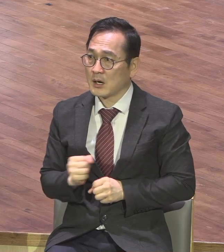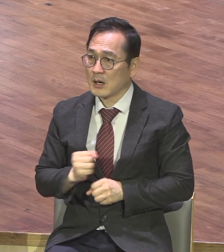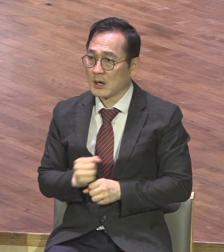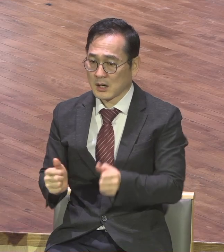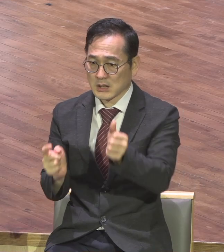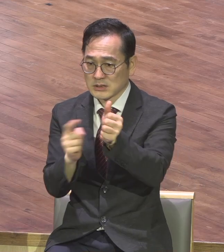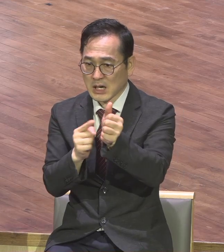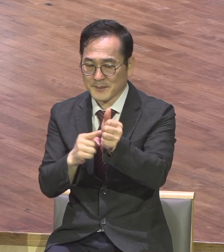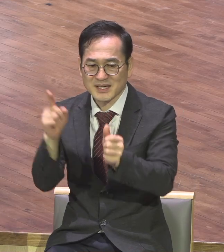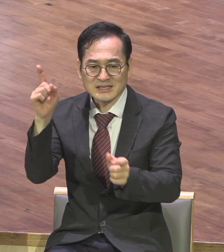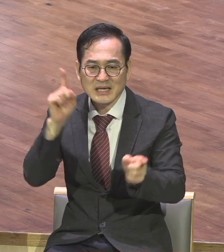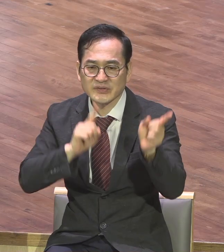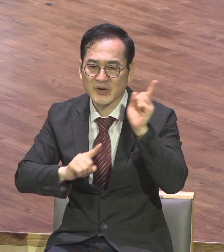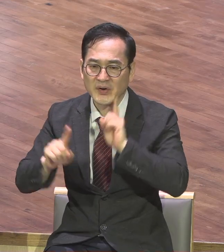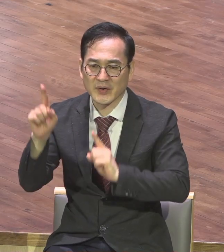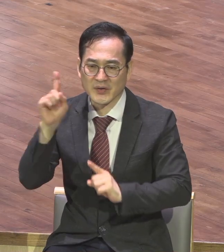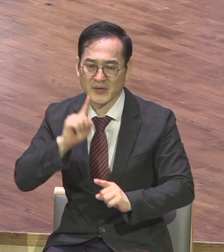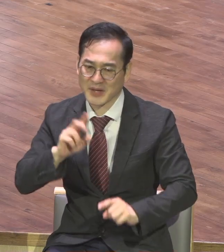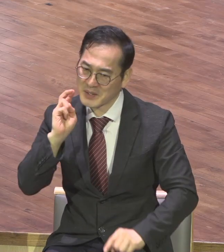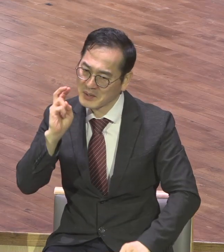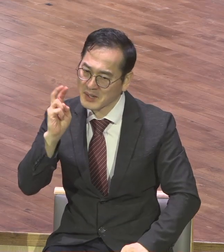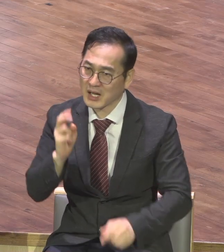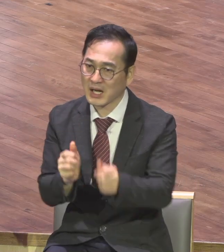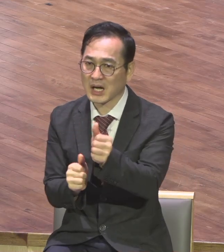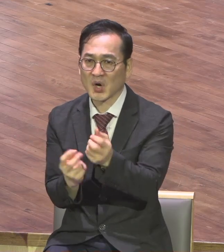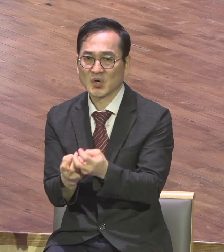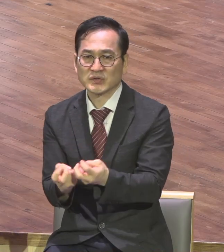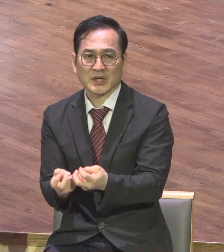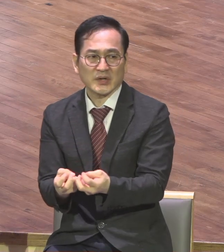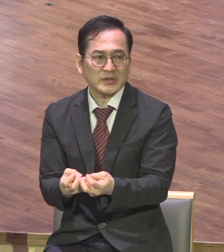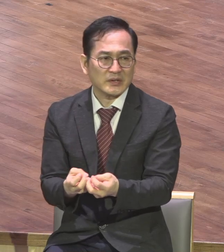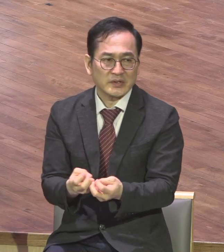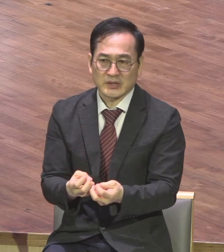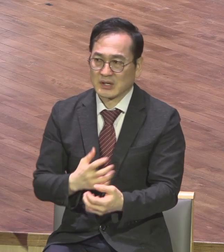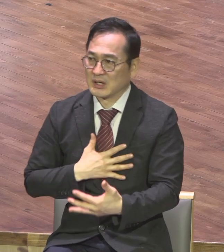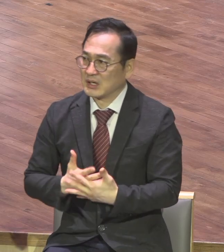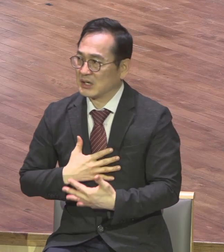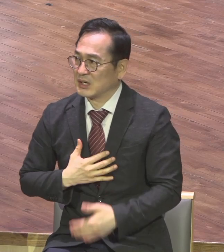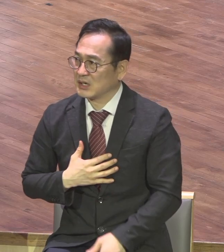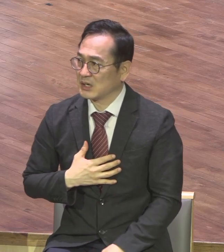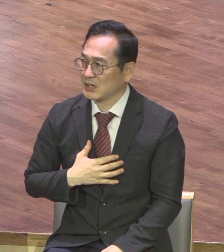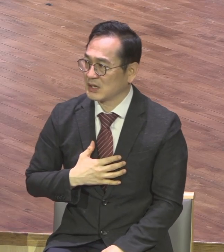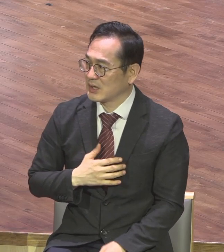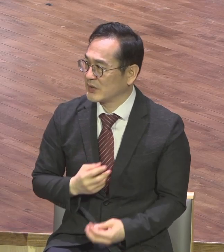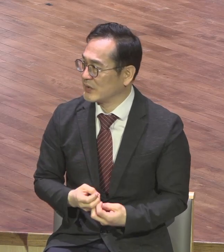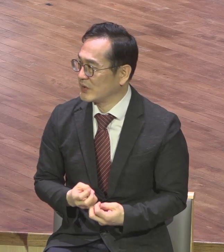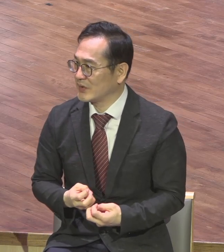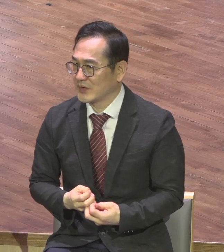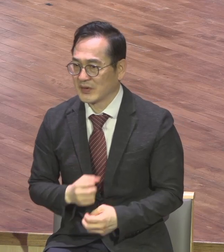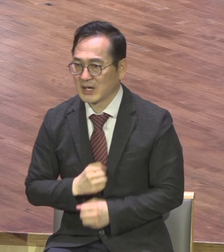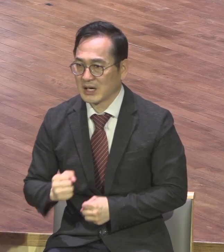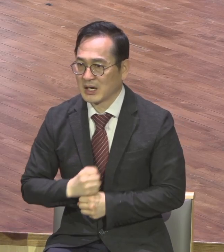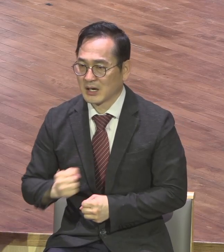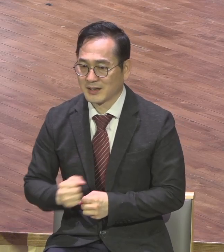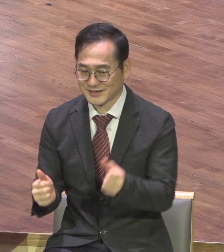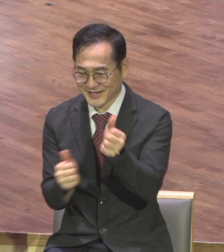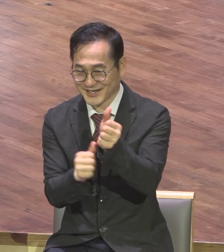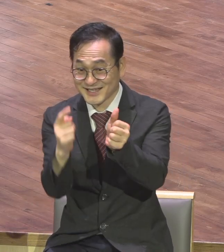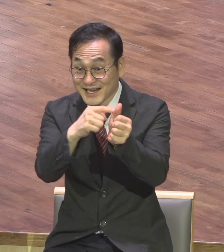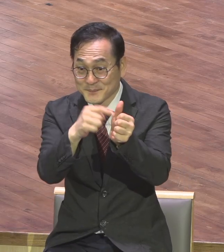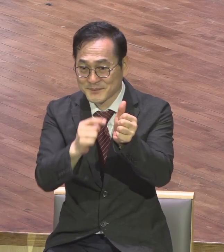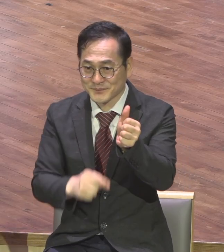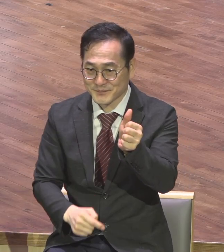교인들이 충격을 받고 아무 말도 못하고 있는 거예요. 결과가 났는데 이때 놀랍게도